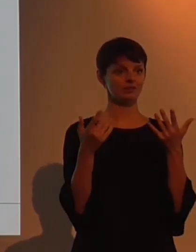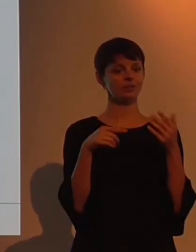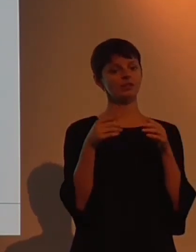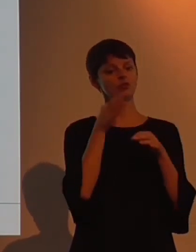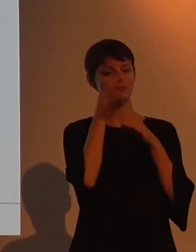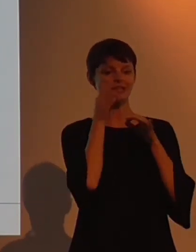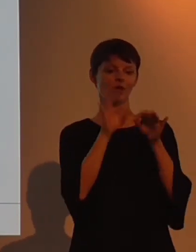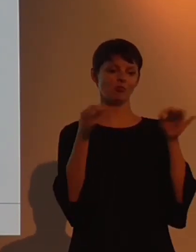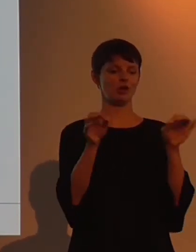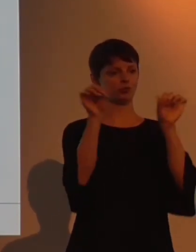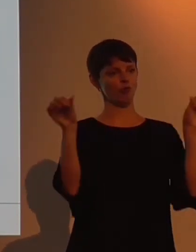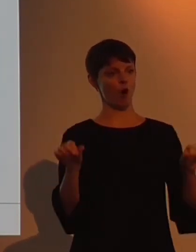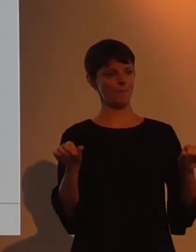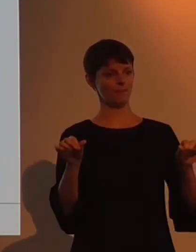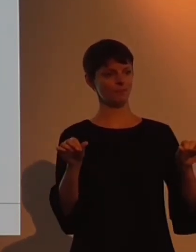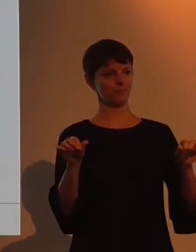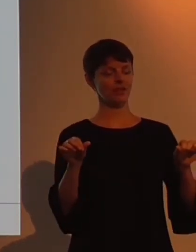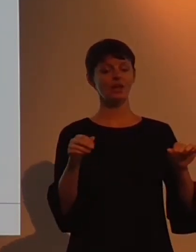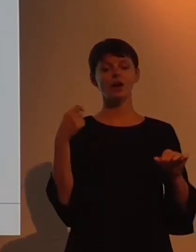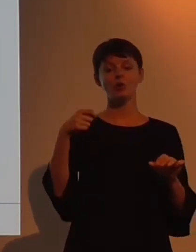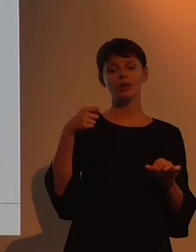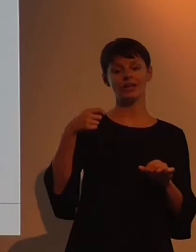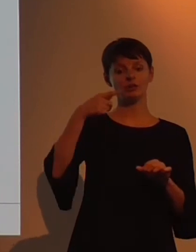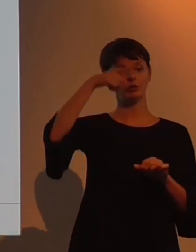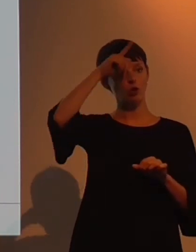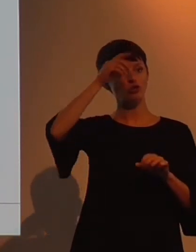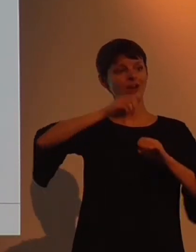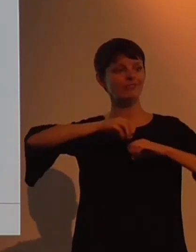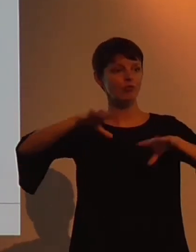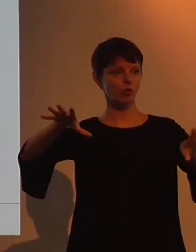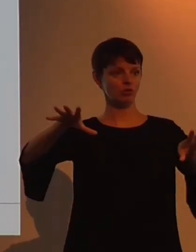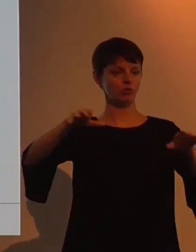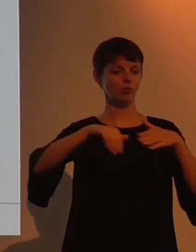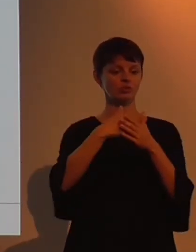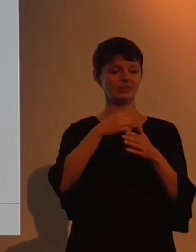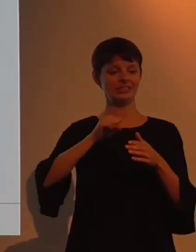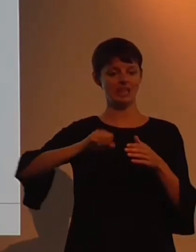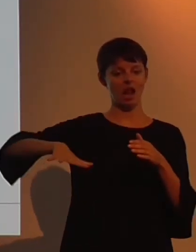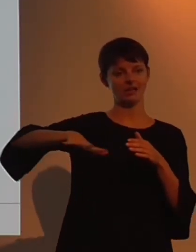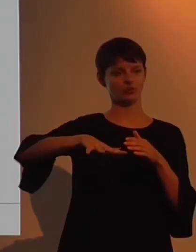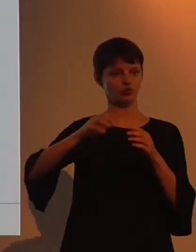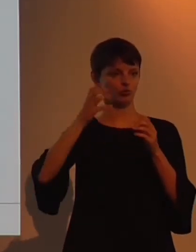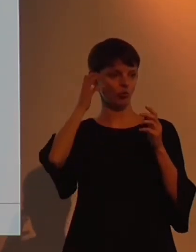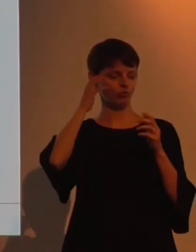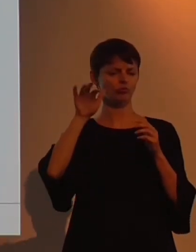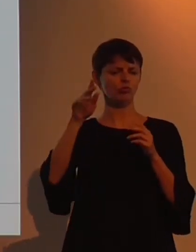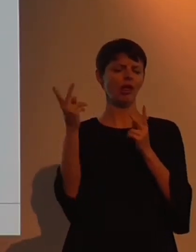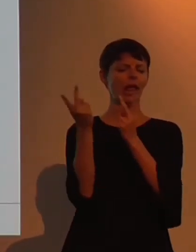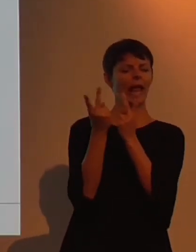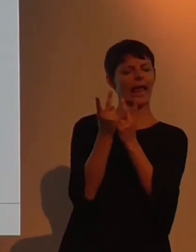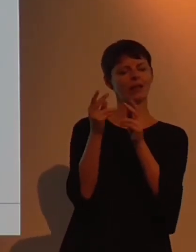von 200% und ich denke, das ist auf jeden Fall eine ganz beachtliche Leistung. Haben ebenfalls diese Entwicklung wollen wir natürlich